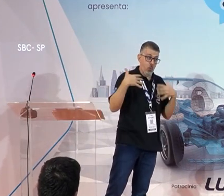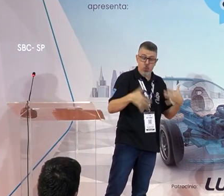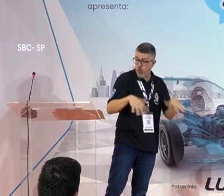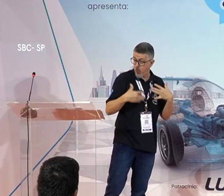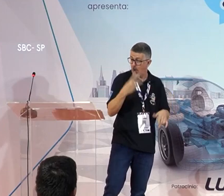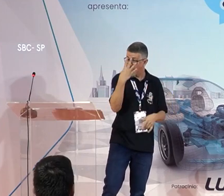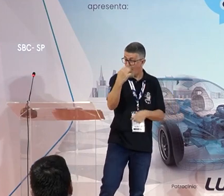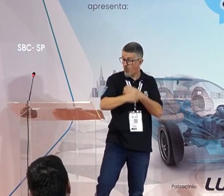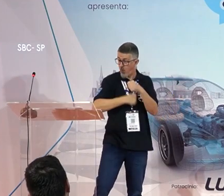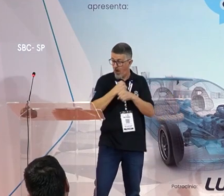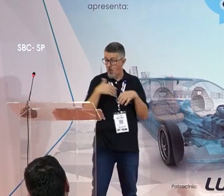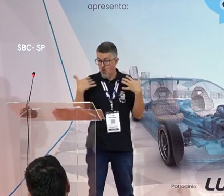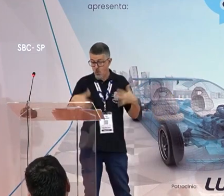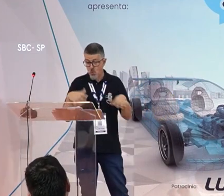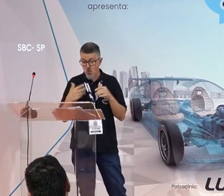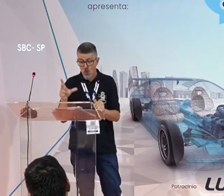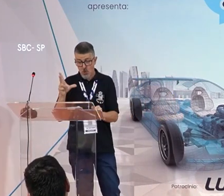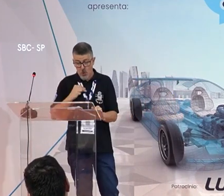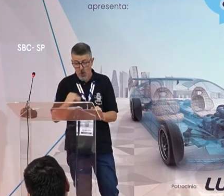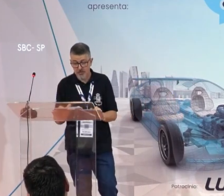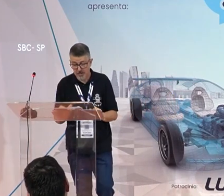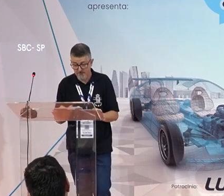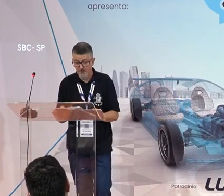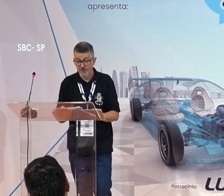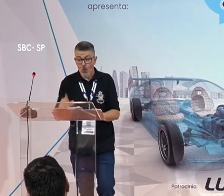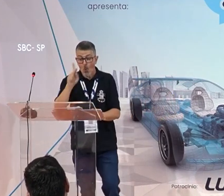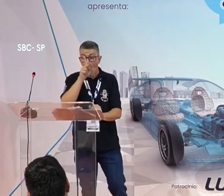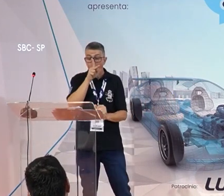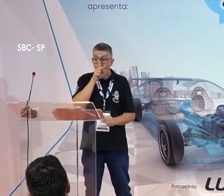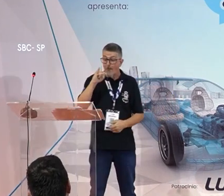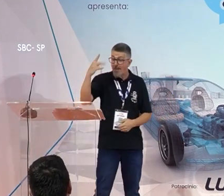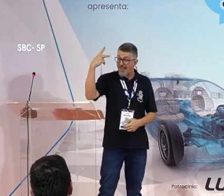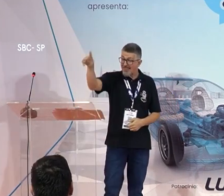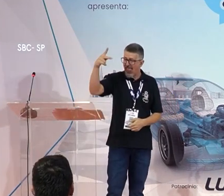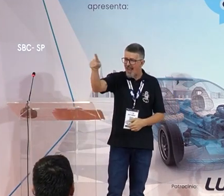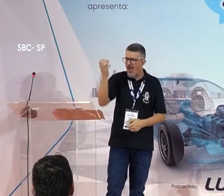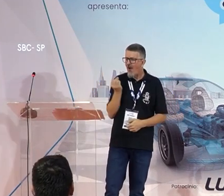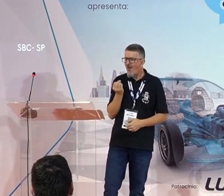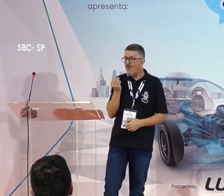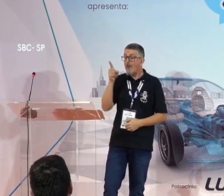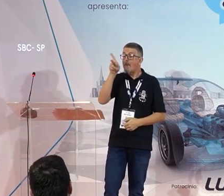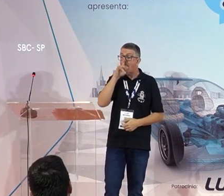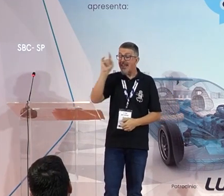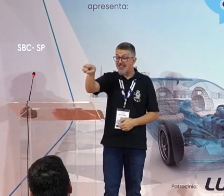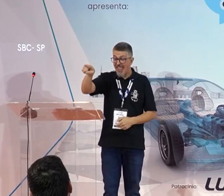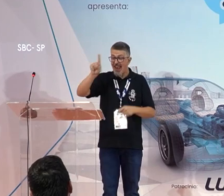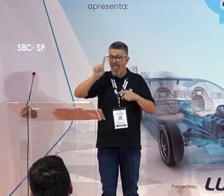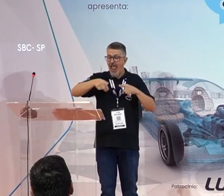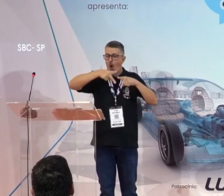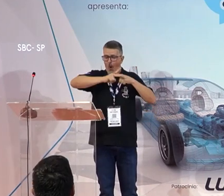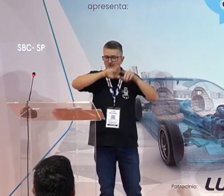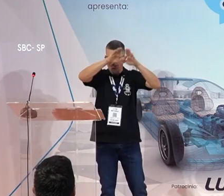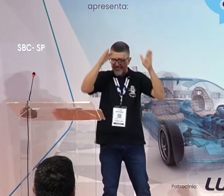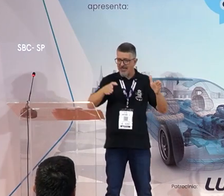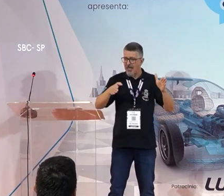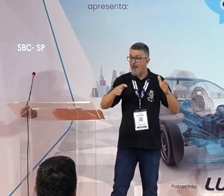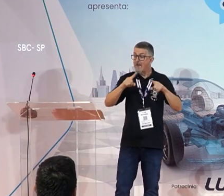34 anos mexendo com isso. o pai dele, ele tem uma